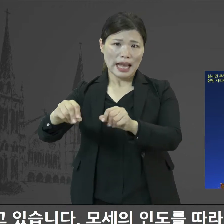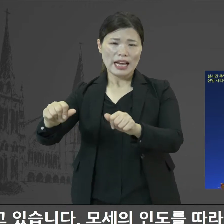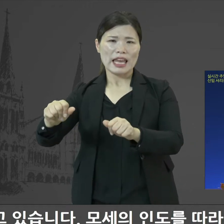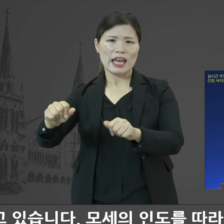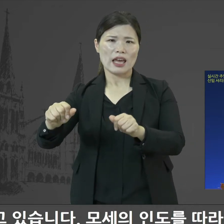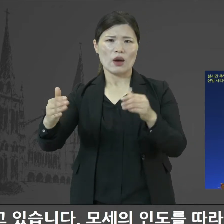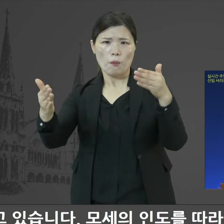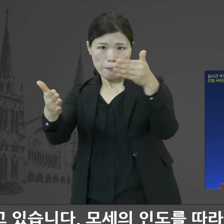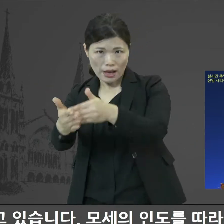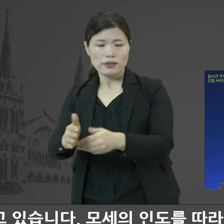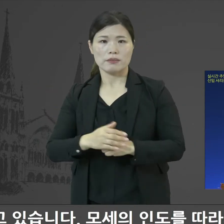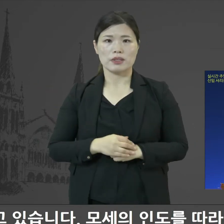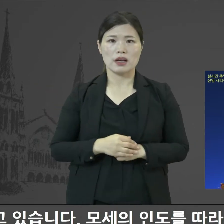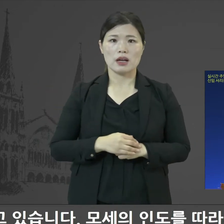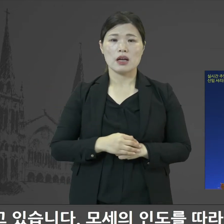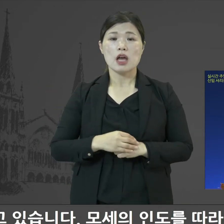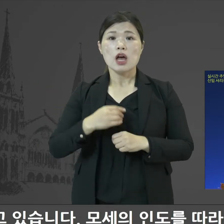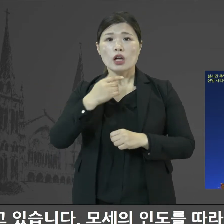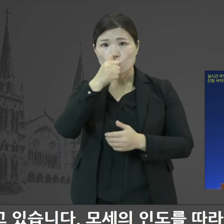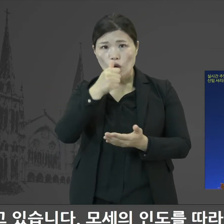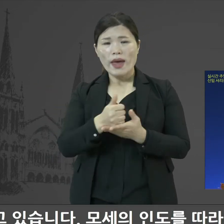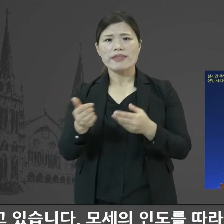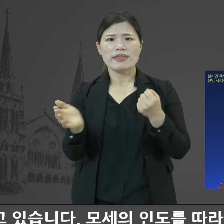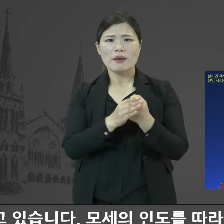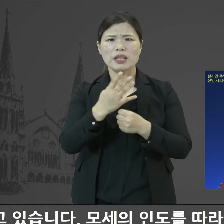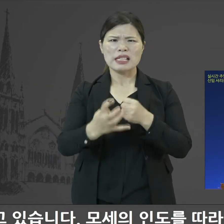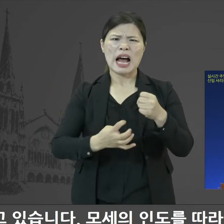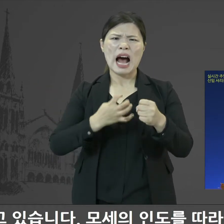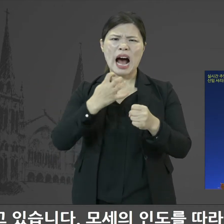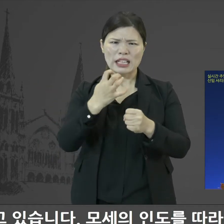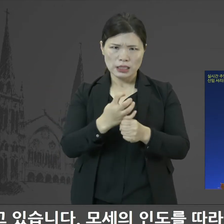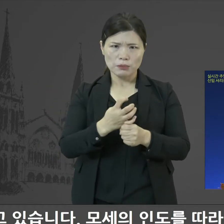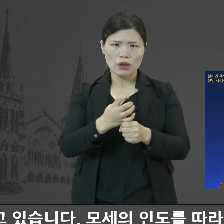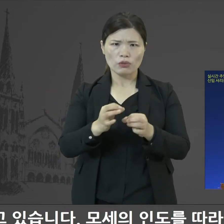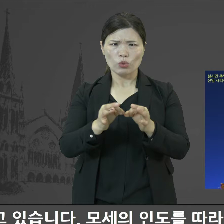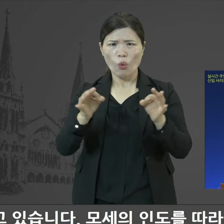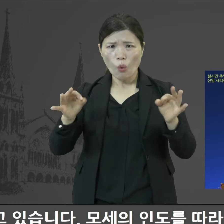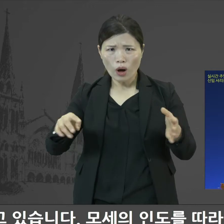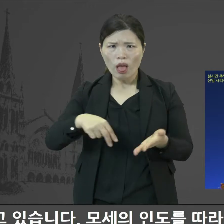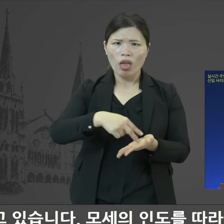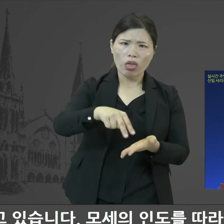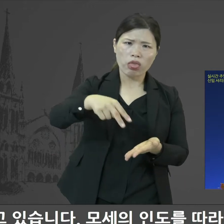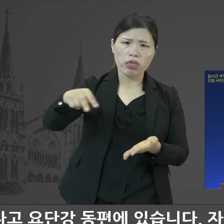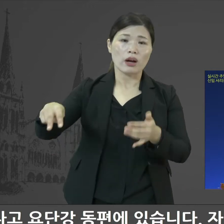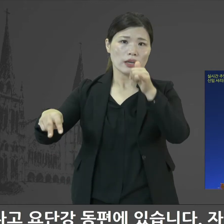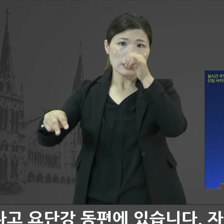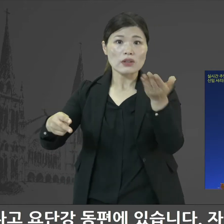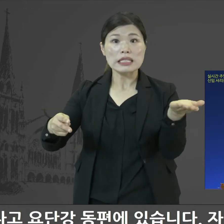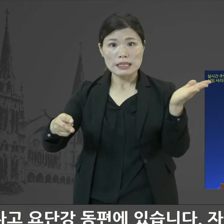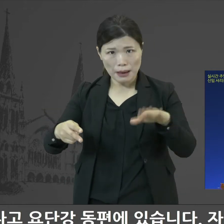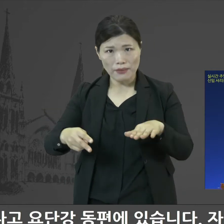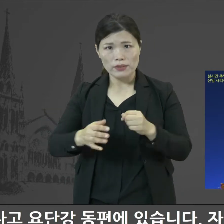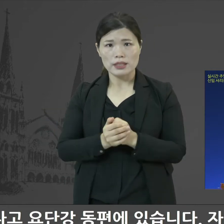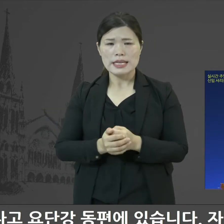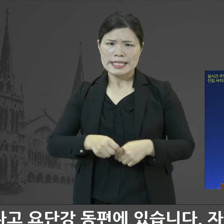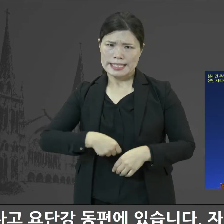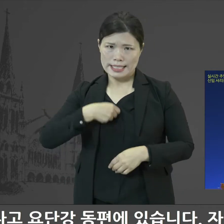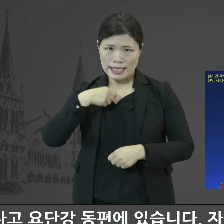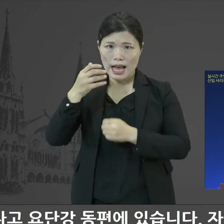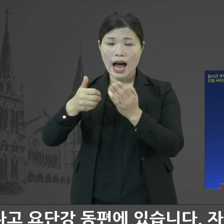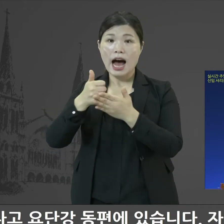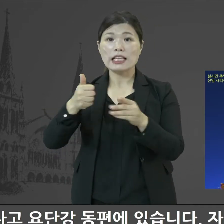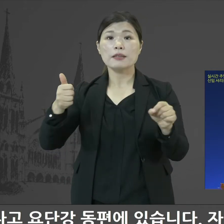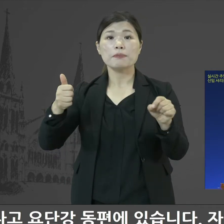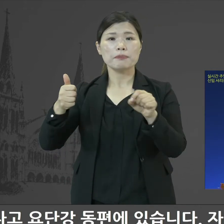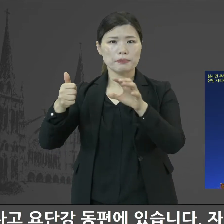40년을 방황해야 했고 그렇게 유리방황해야 했지만 신실하신 하나님의 그 언약에 따라서 하나님께서 그 백성을